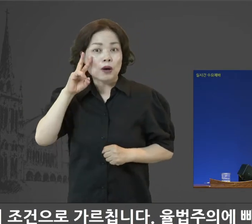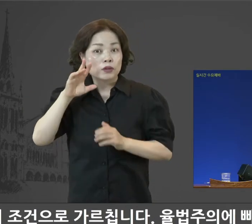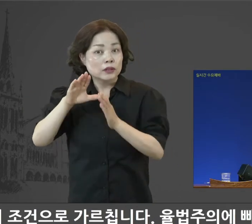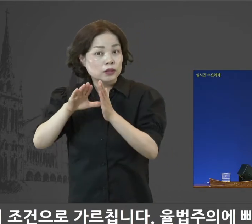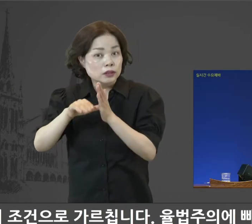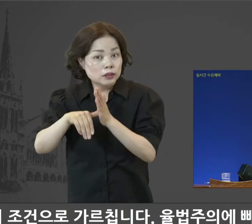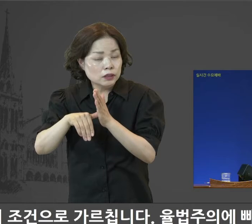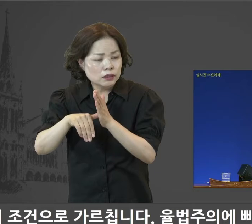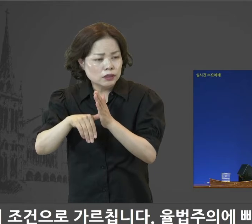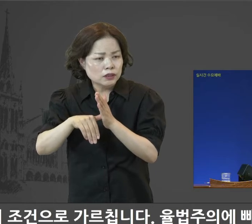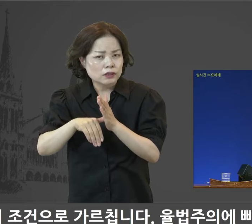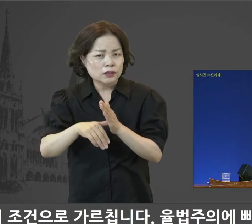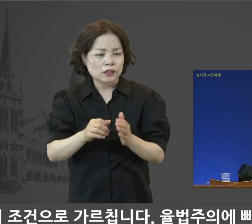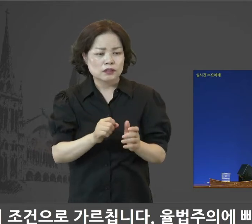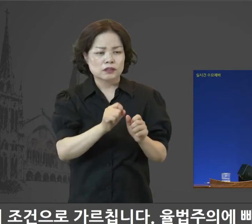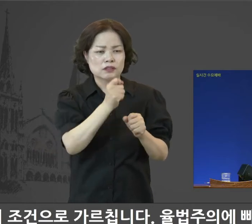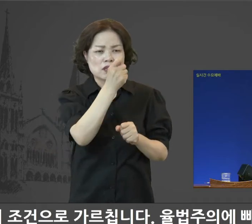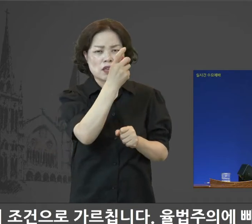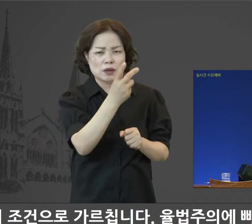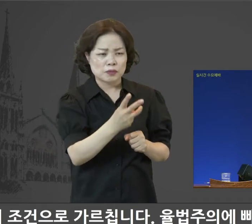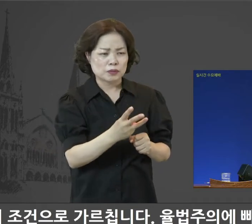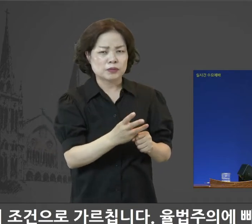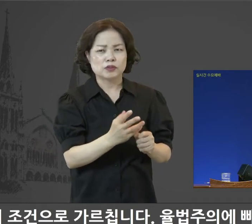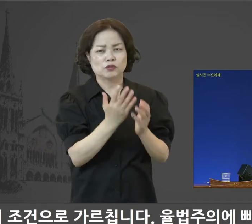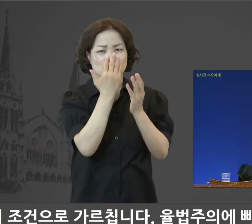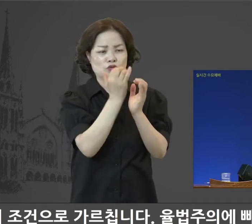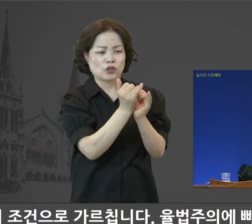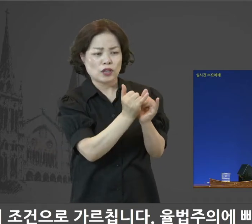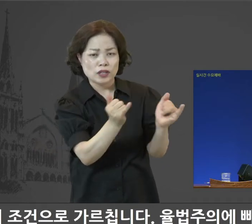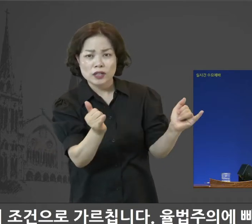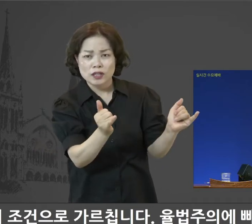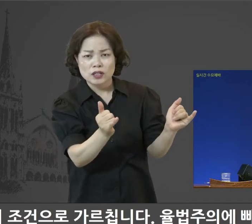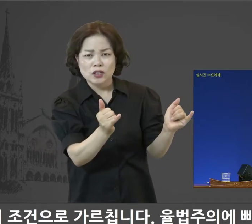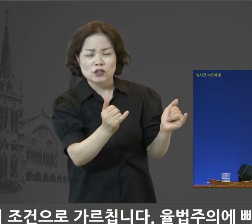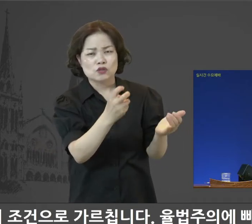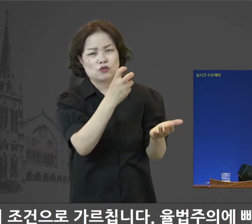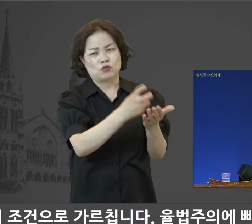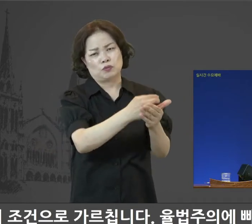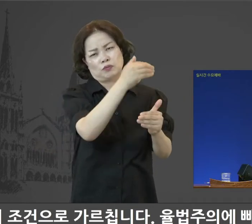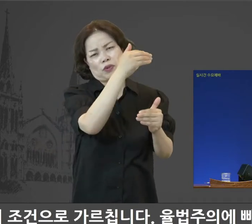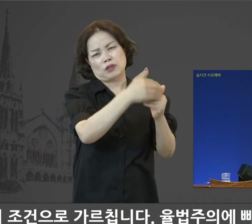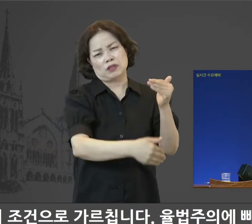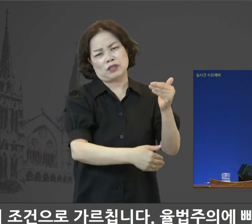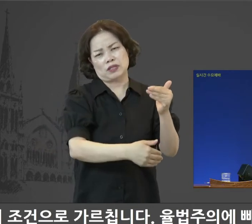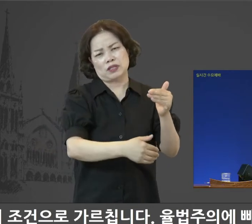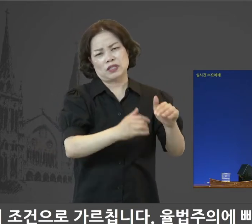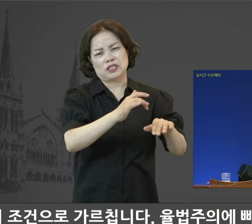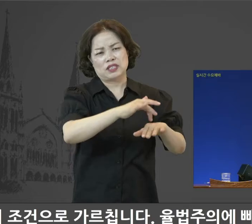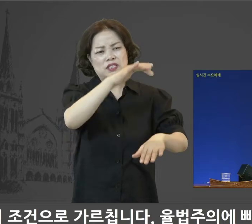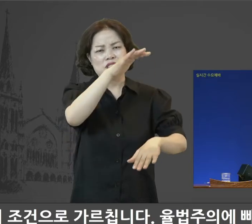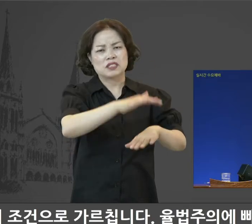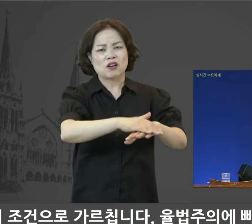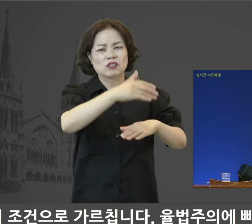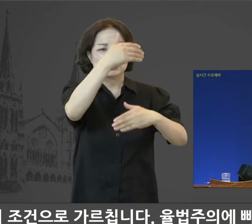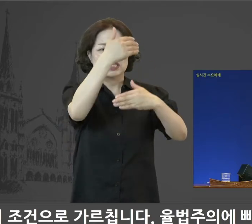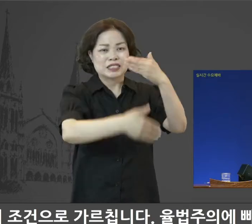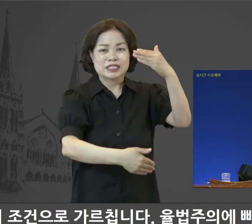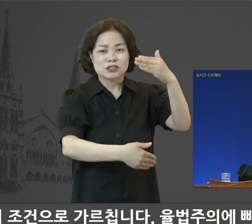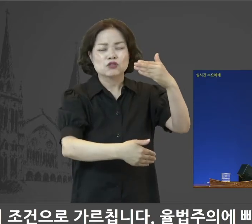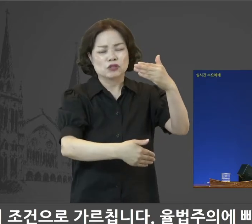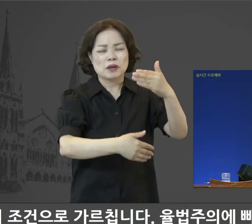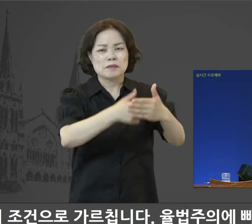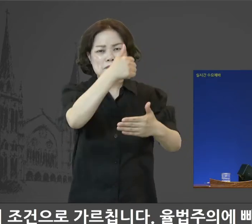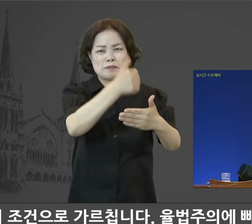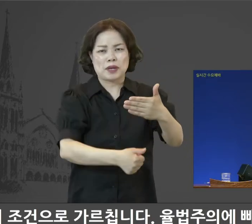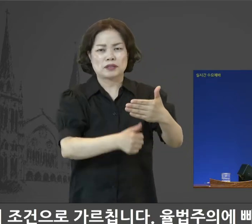당시에 상당수의 유대인들이 이 율법주의, 형식주의에 빠져 있음을 알 수